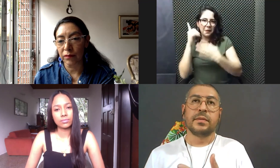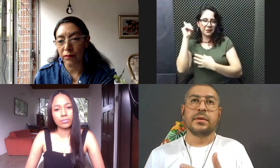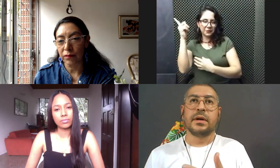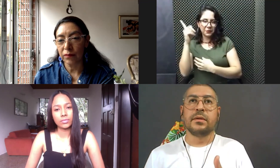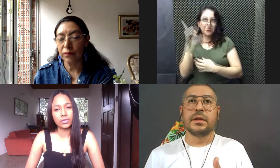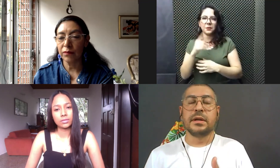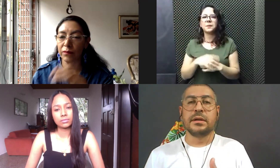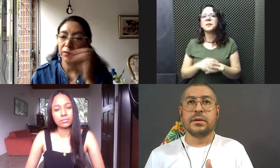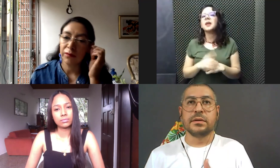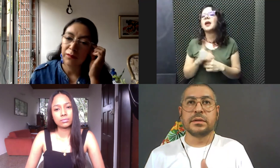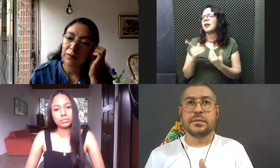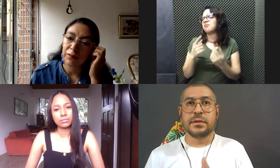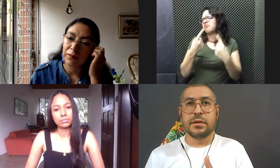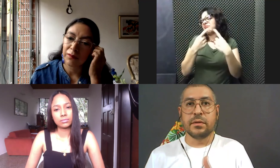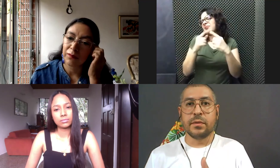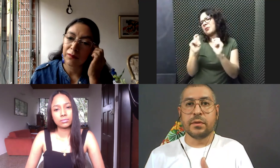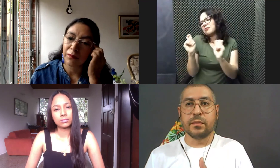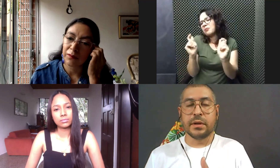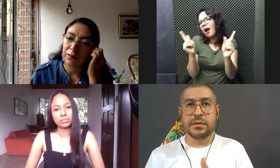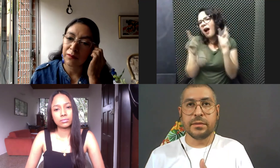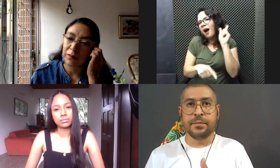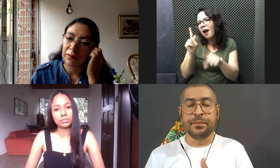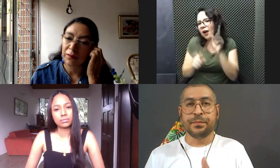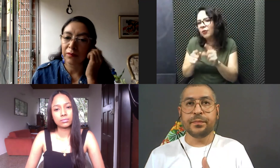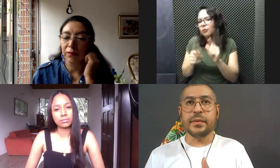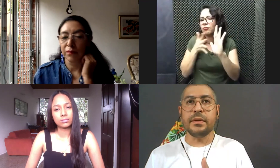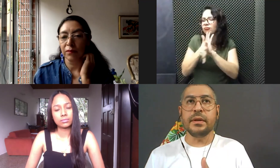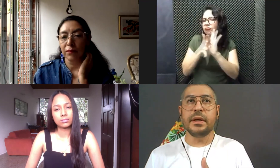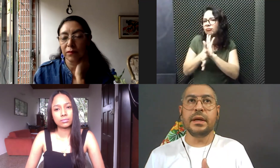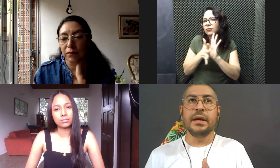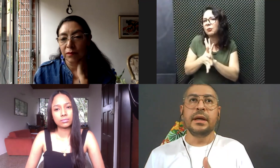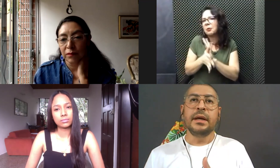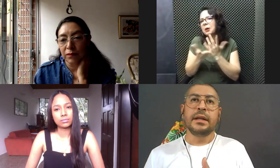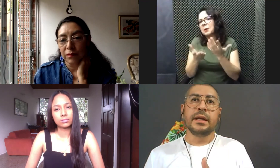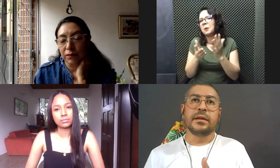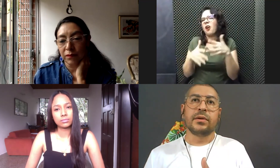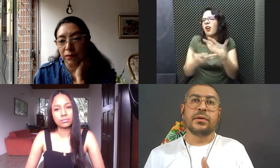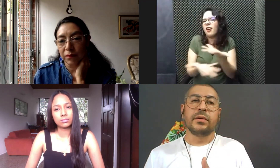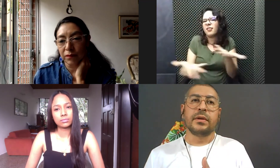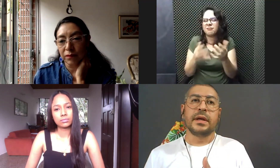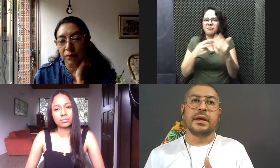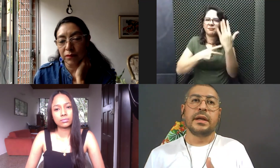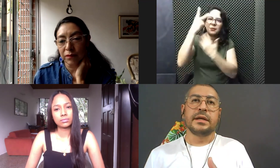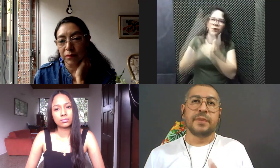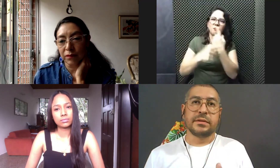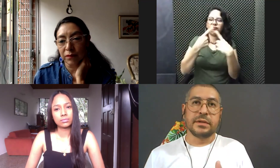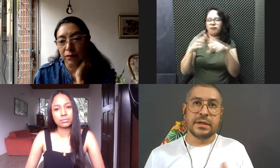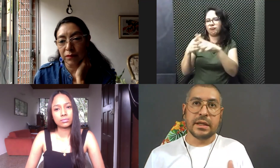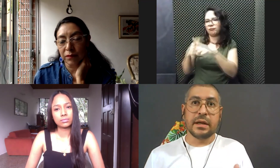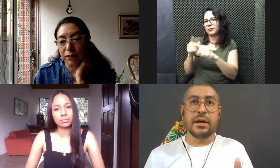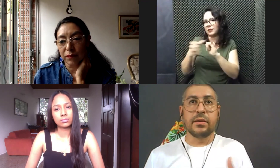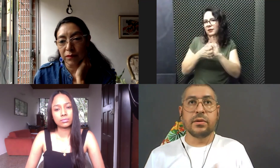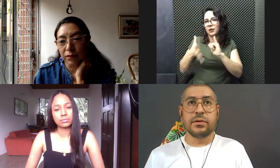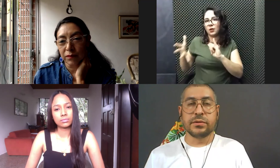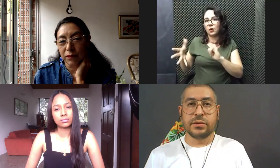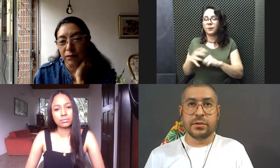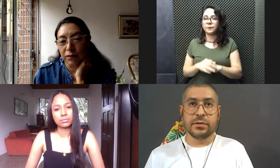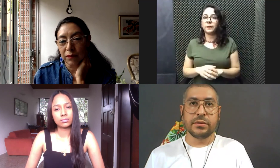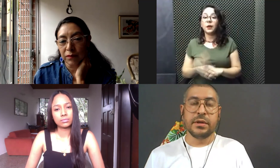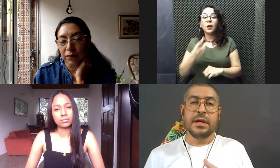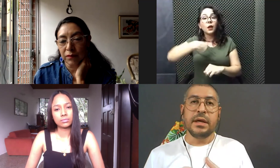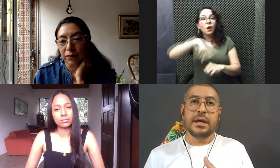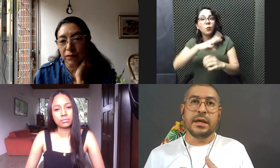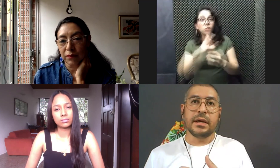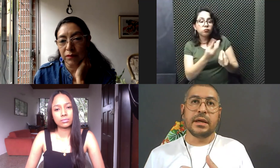son como algunos de los logros que hemos tenido como corporación. Y dentro de las personas que han trabajado con